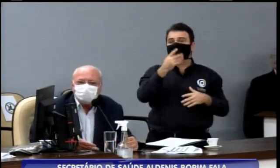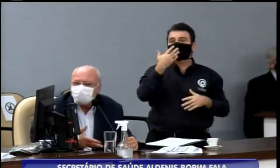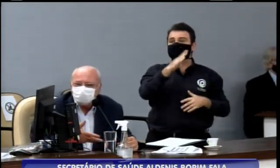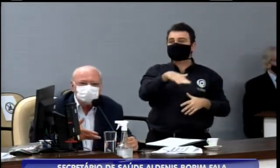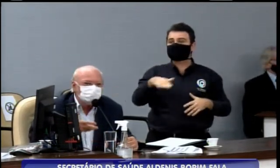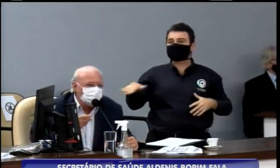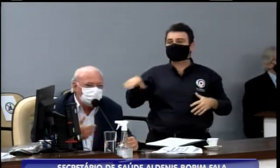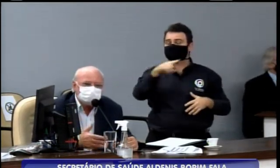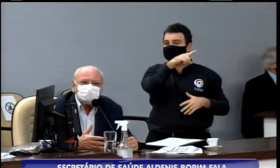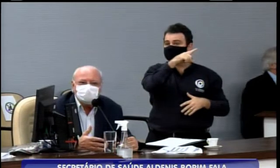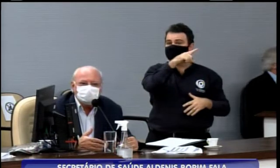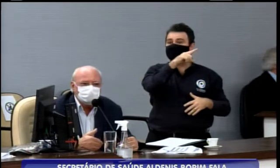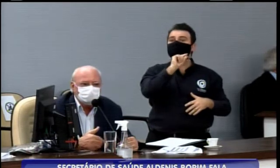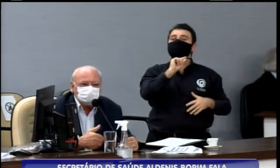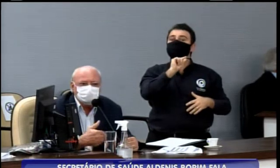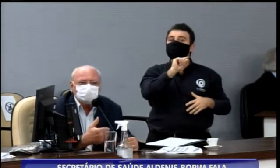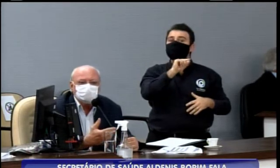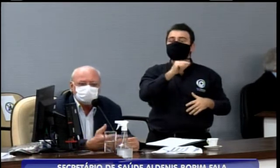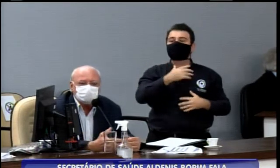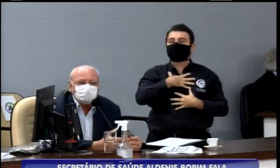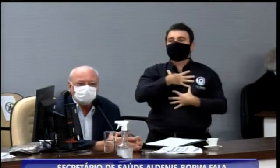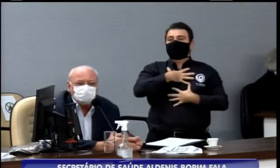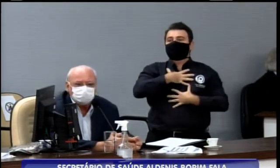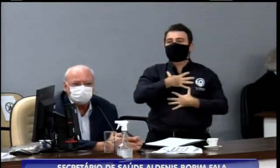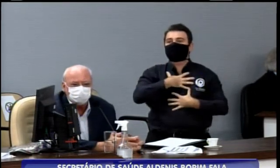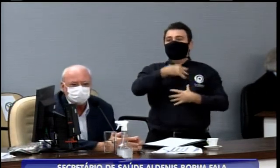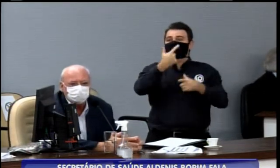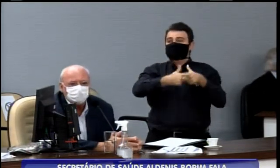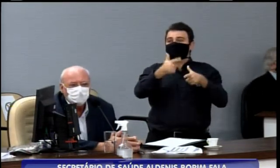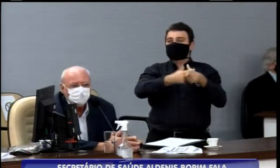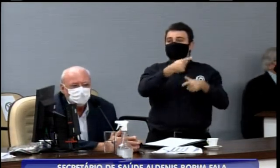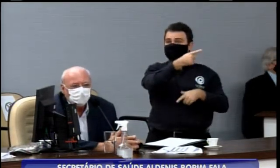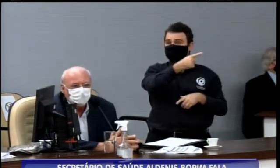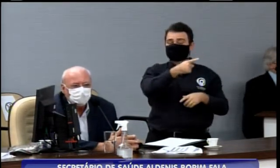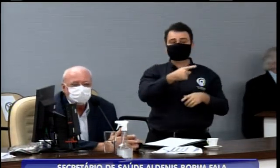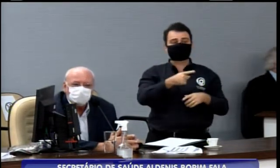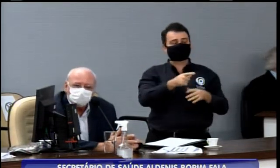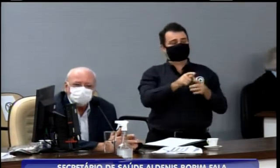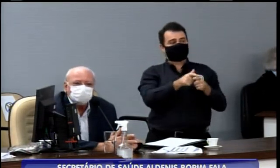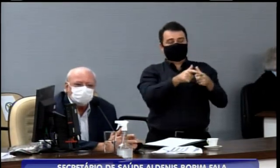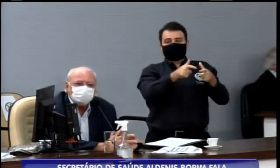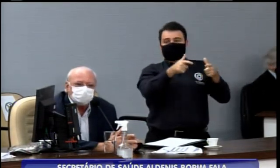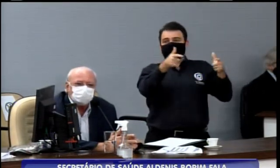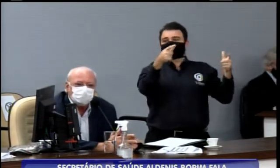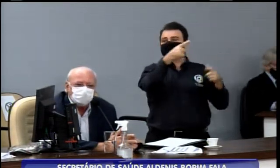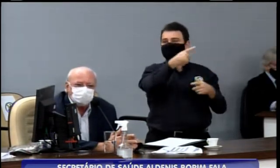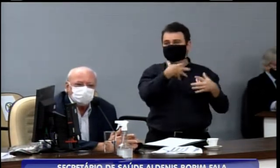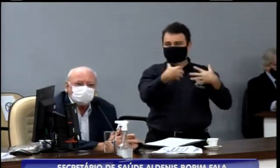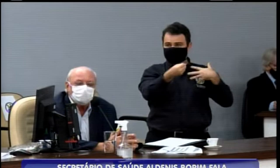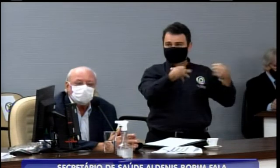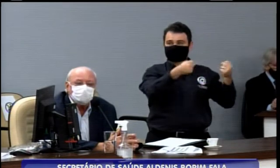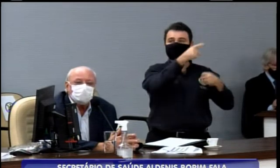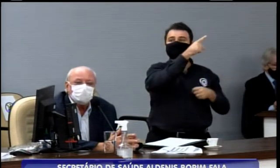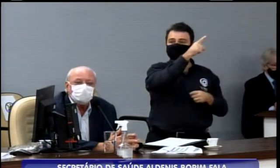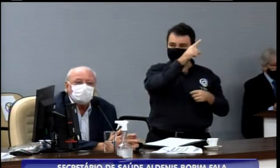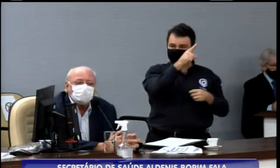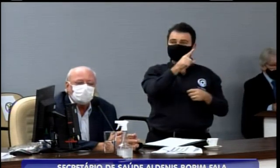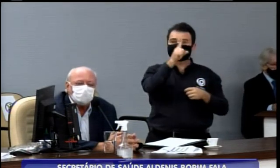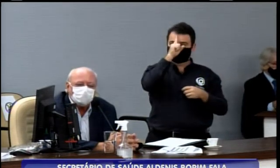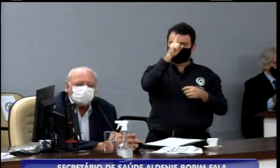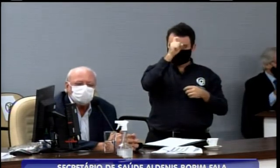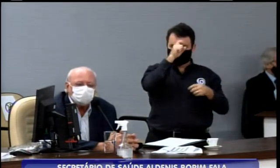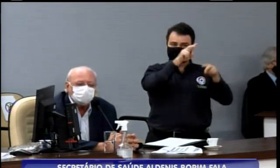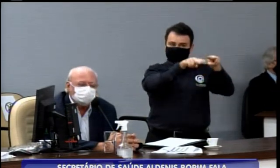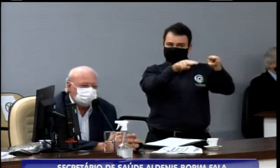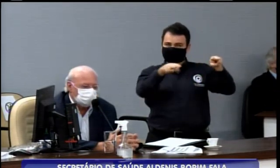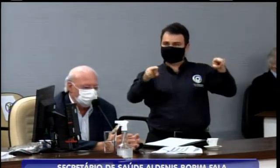está atrapalhando mais ainda, então está muito difícil. Mas eu agradeço muito as palavras, e quando